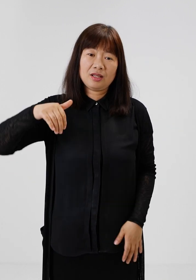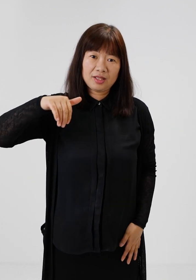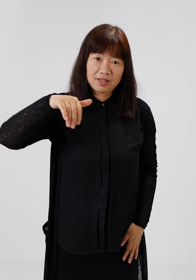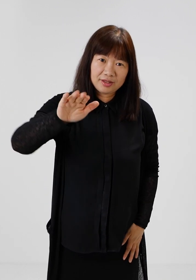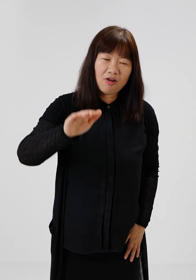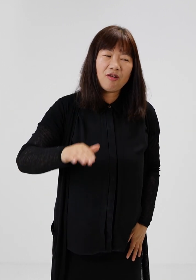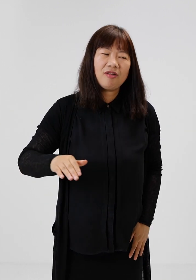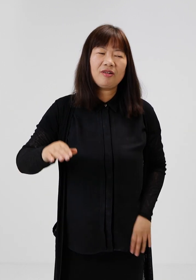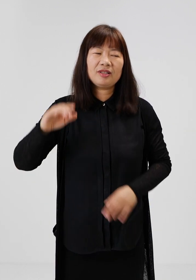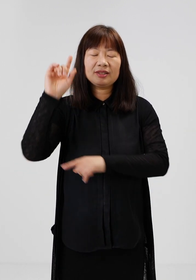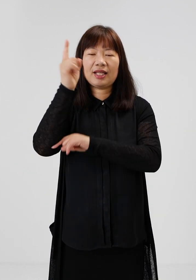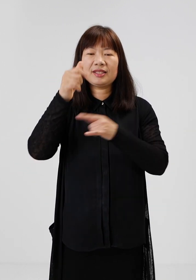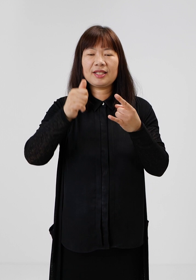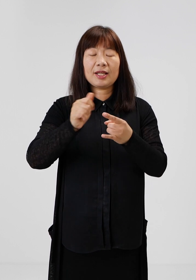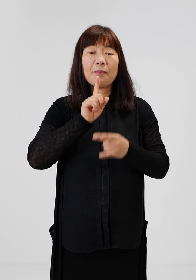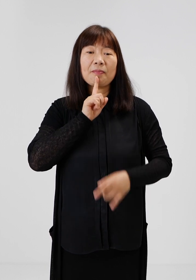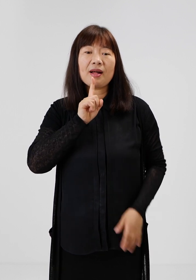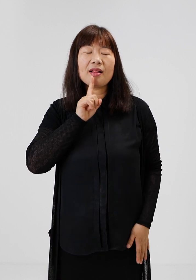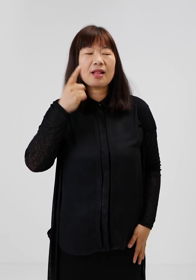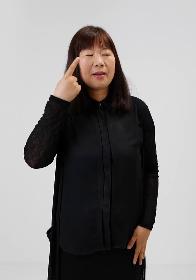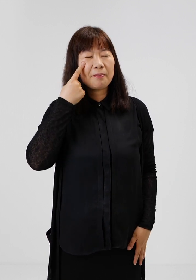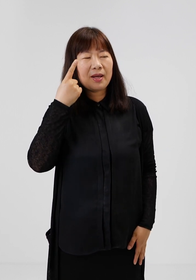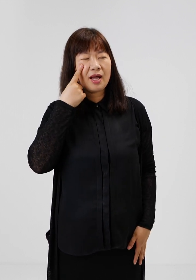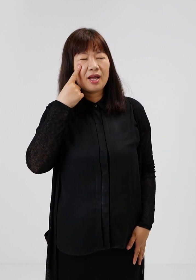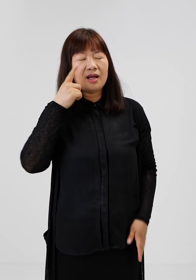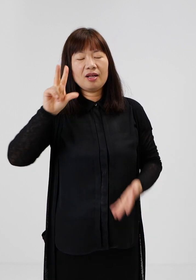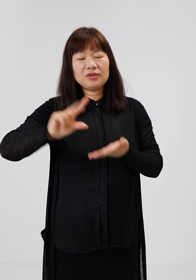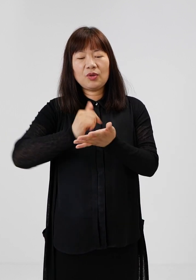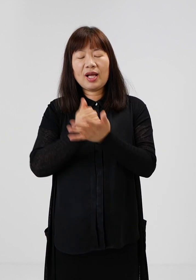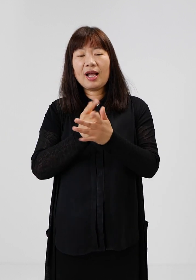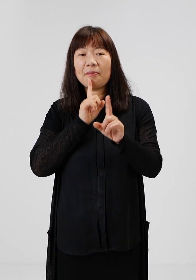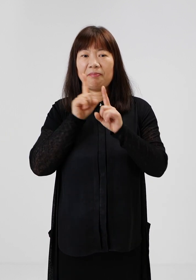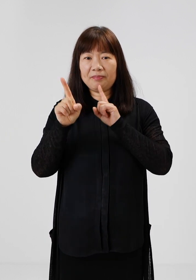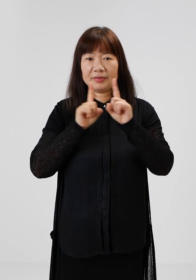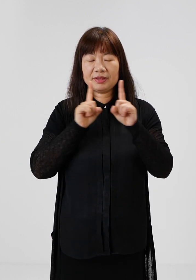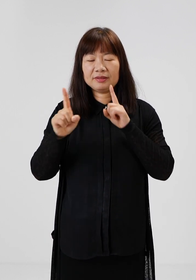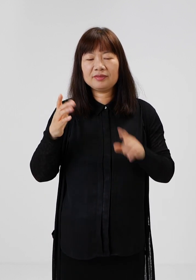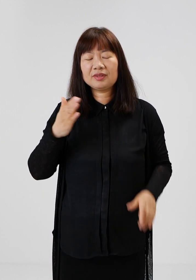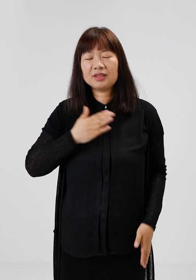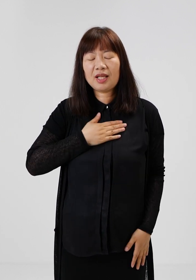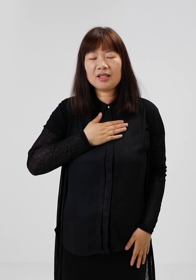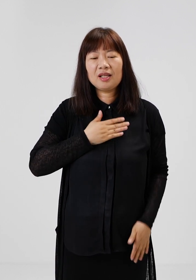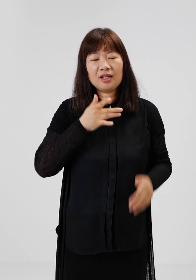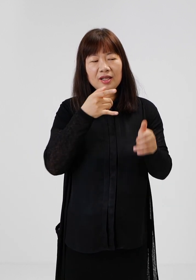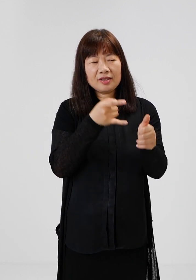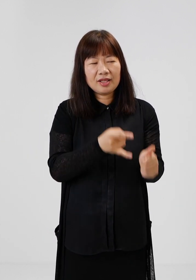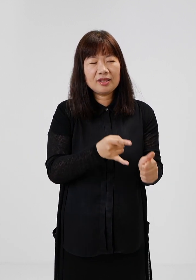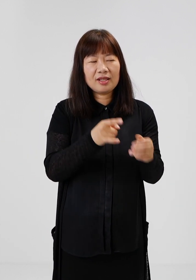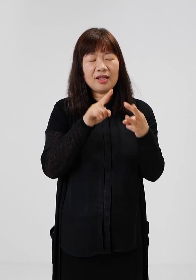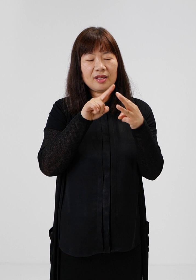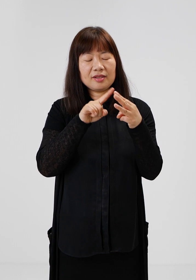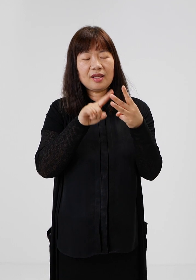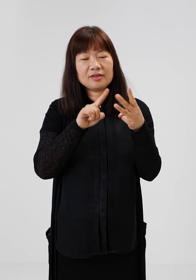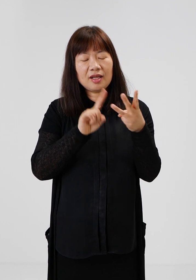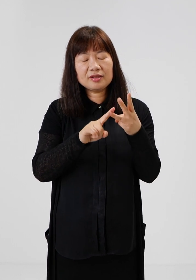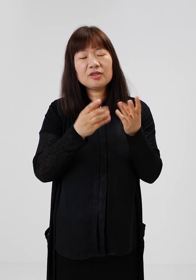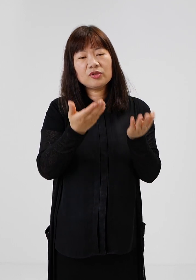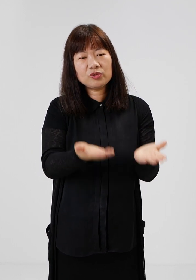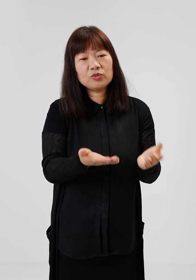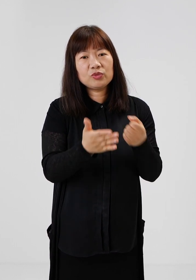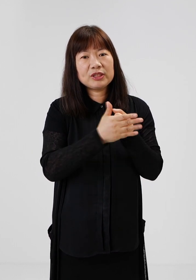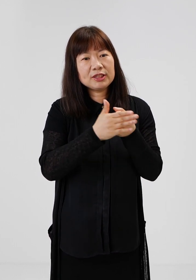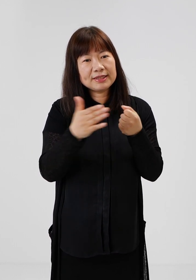가서 다윗에게 말하여 이르기를, 여호와의 말씀이 내가 네게 세 가지를 내어